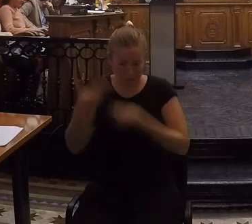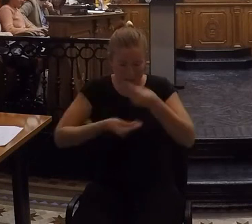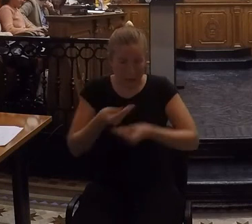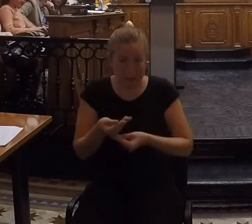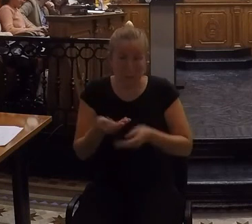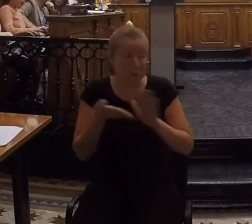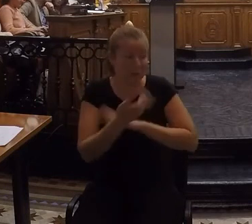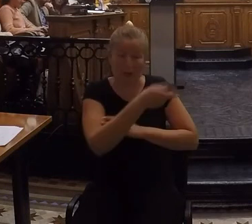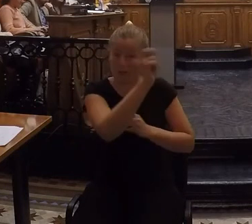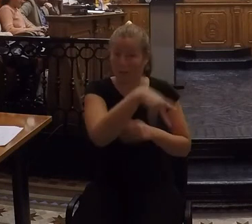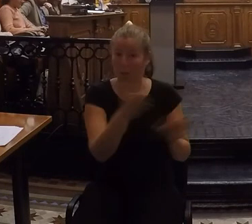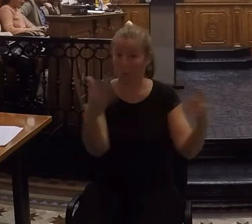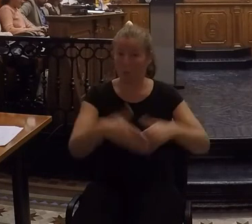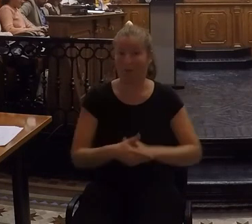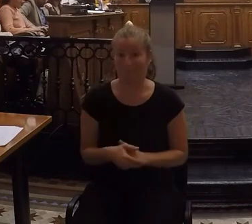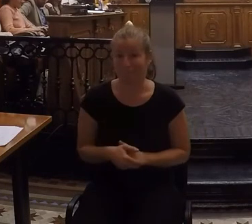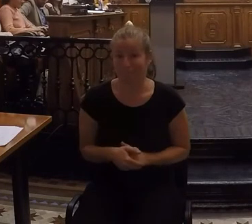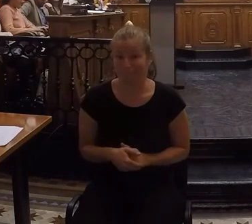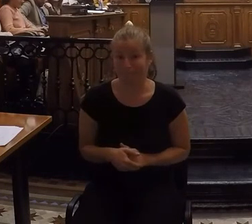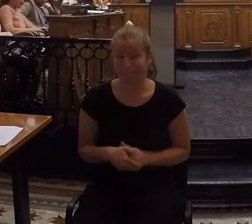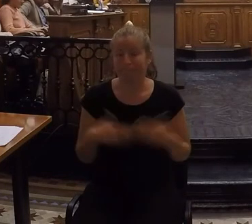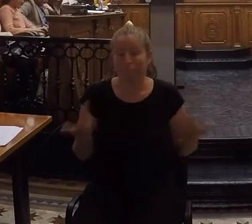Los hechos le quitan a usted la razón. Yo entiendo